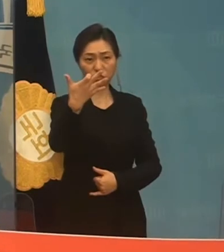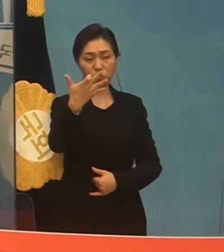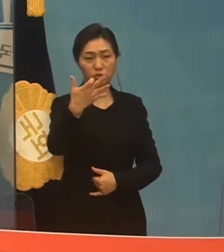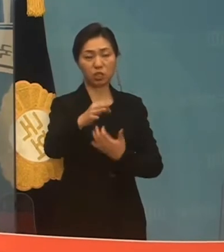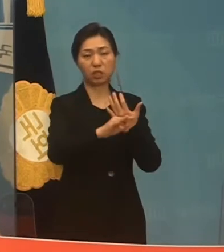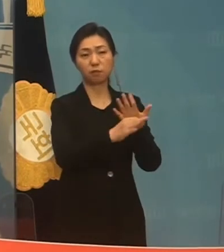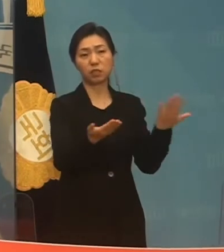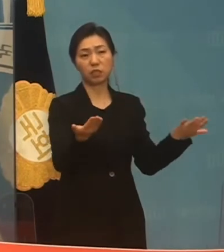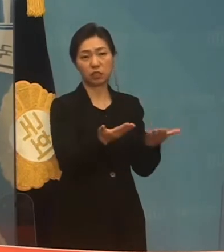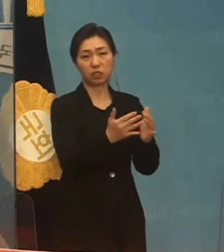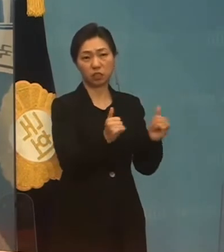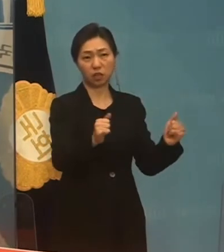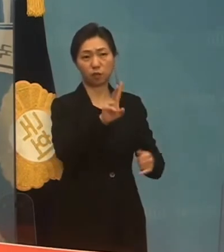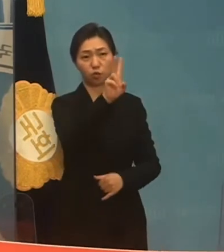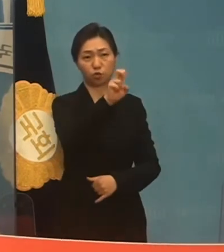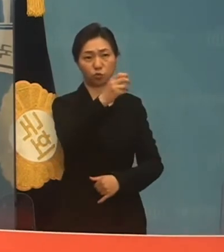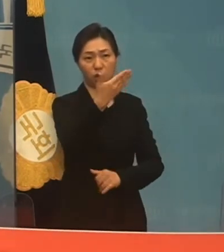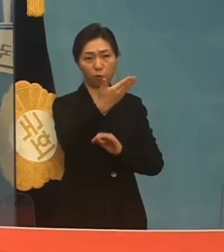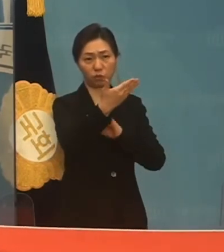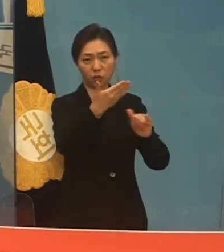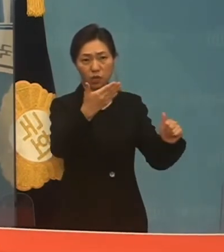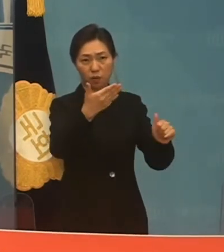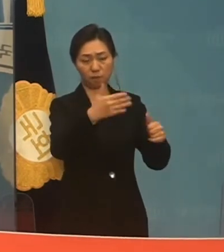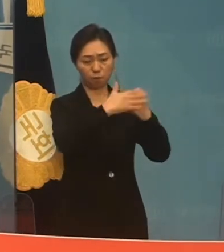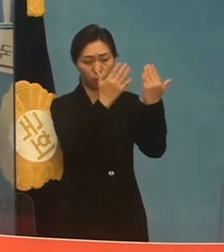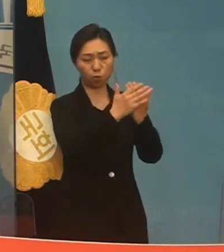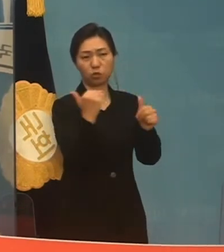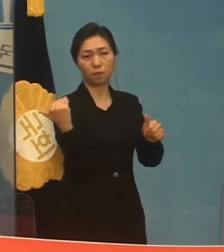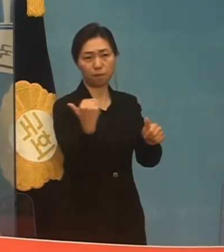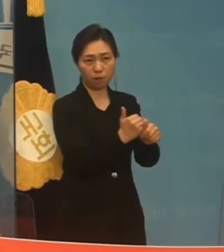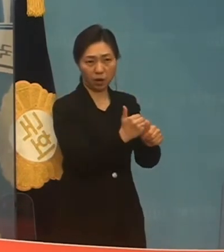비정규직 노동자 29명 집단 해고,